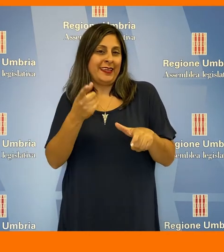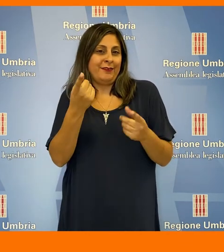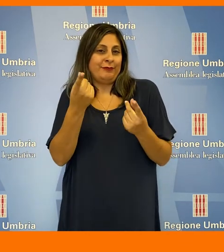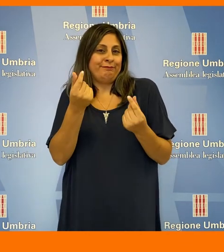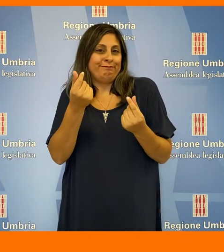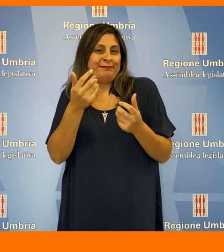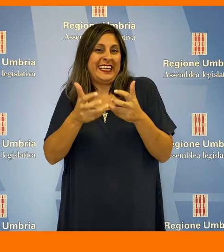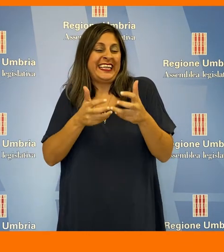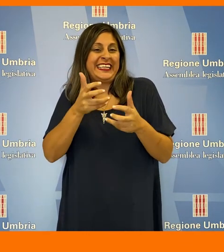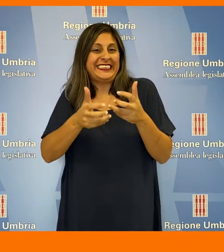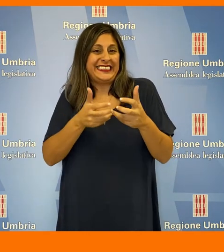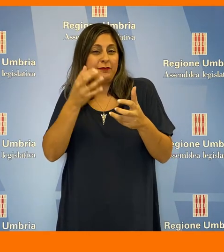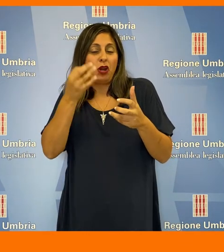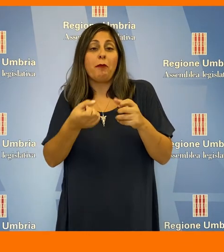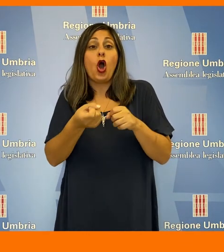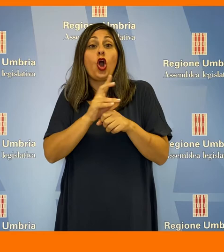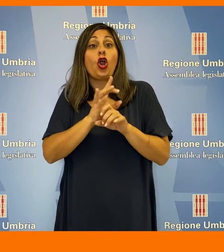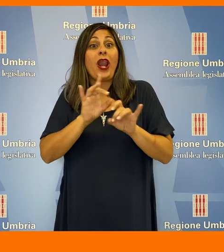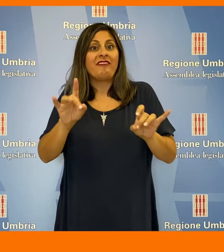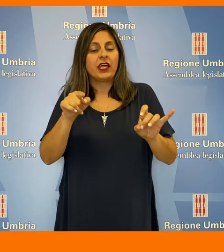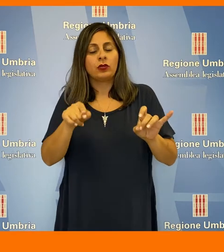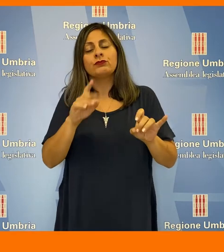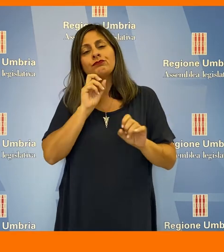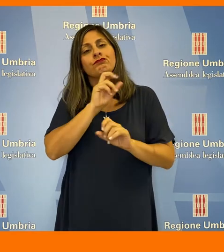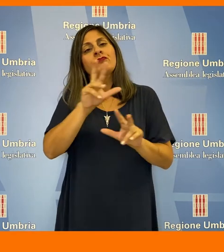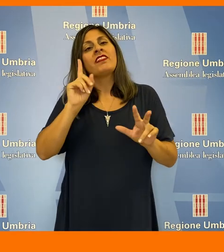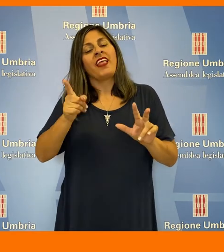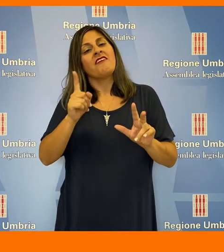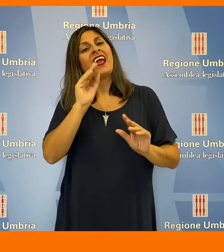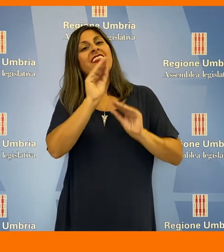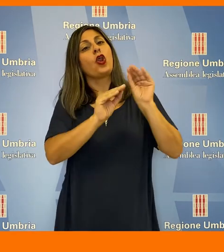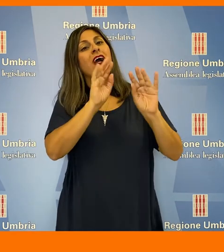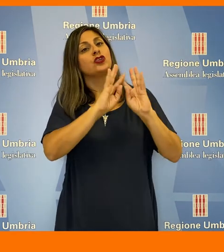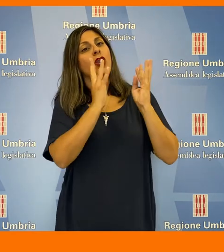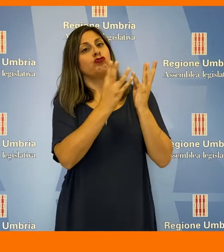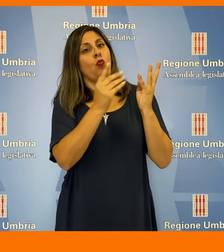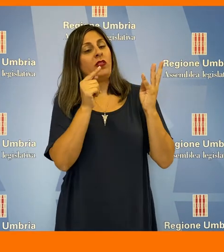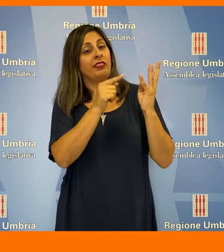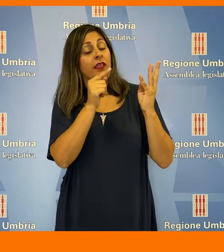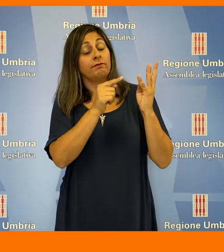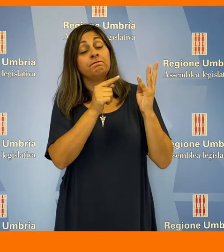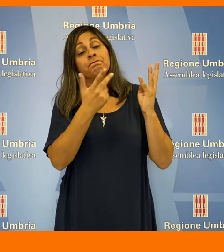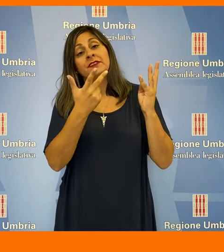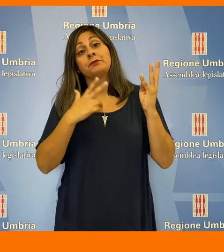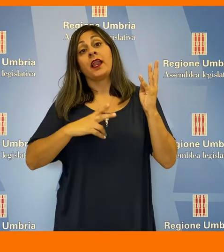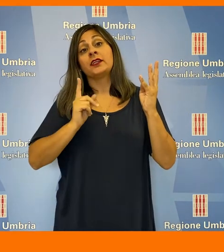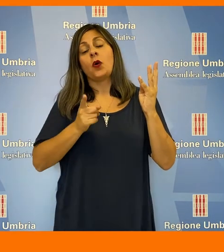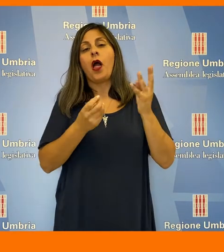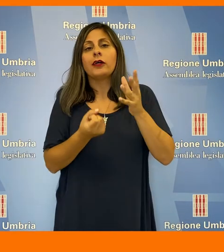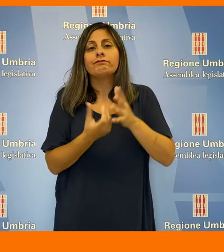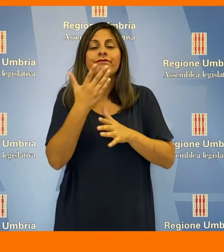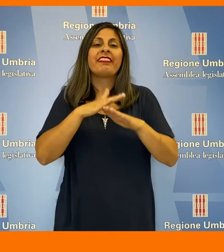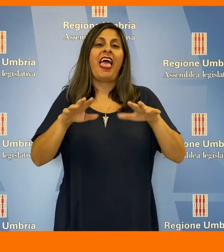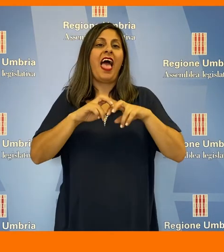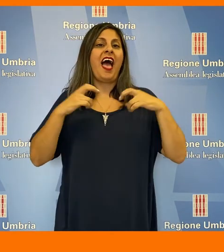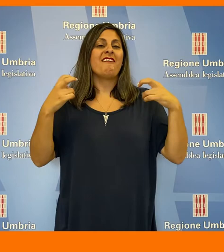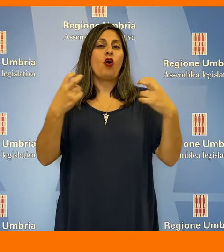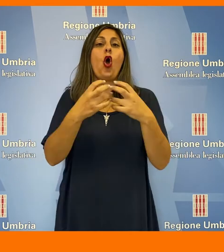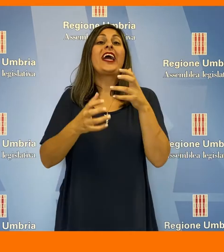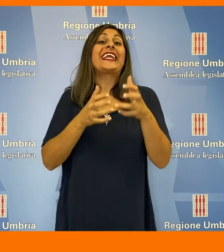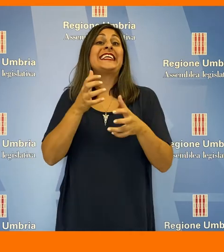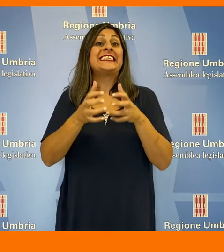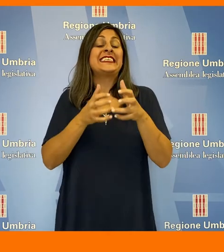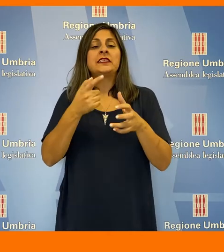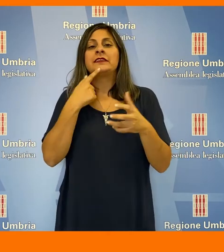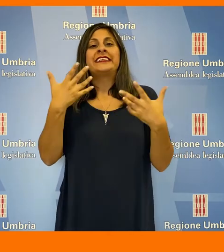socio-economici sopraggiunti con la diffusione del Covid e annuncia in proposito un'interrogazione alla Giunta, auspicando l'istituzione di un tavolo